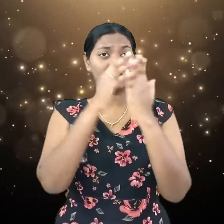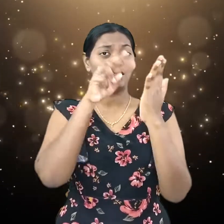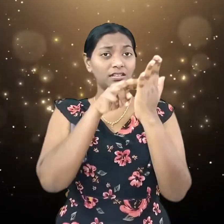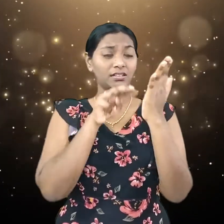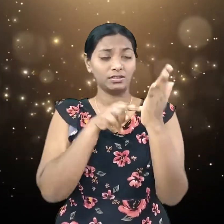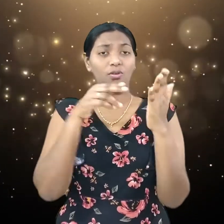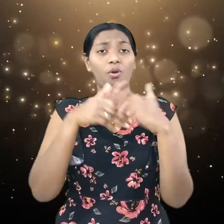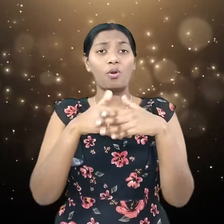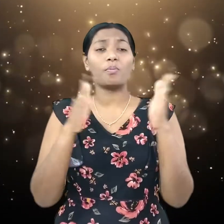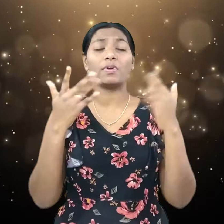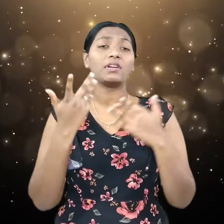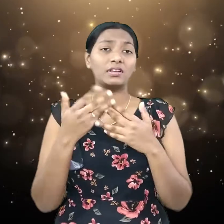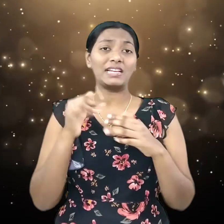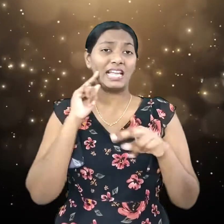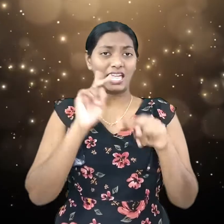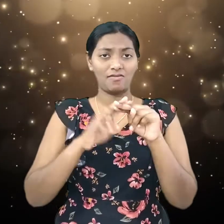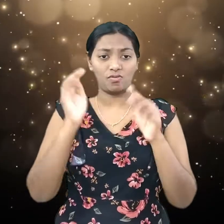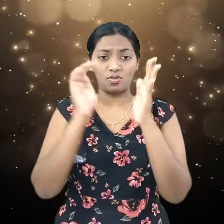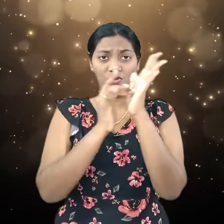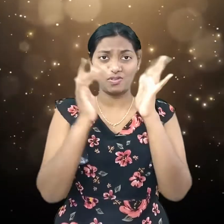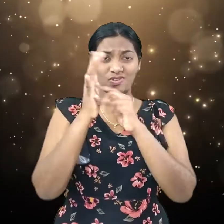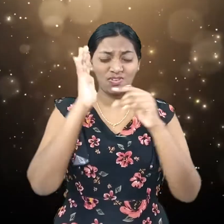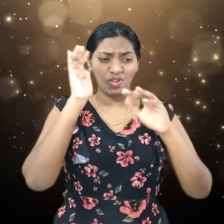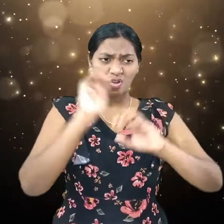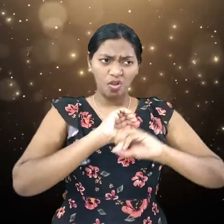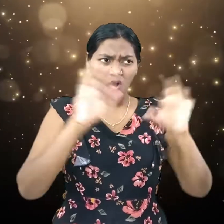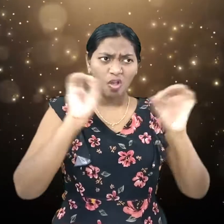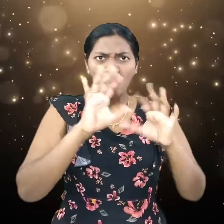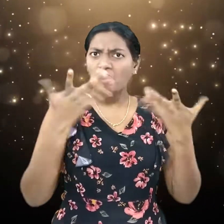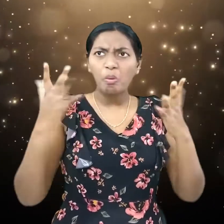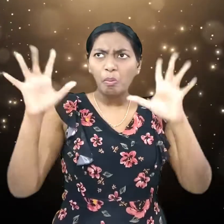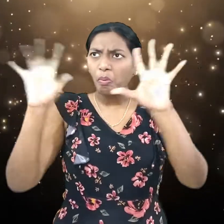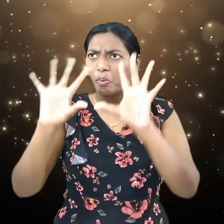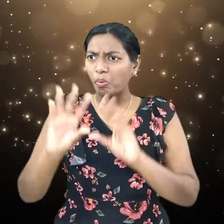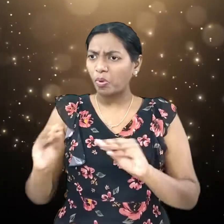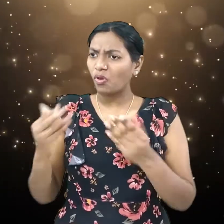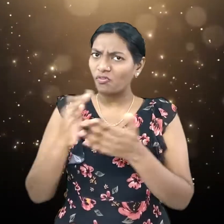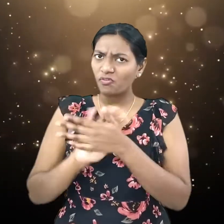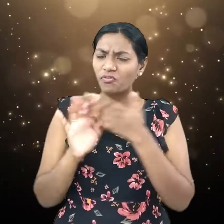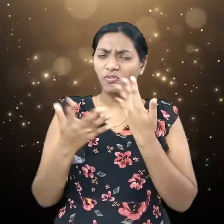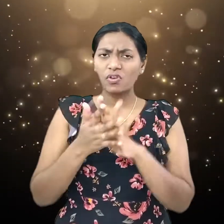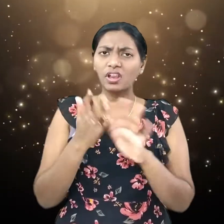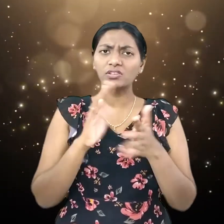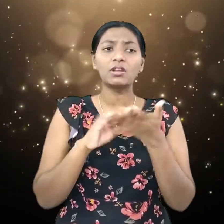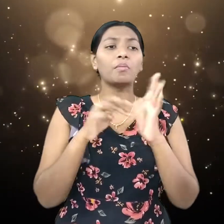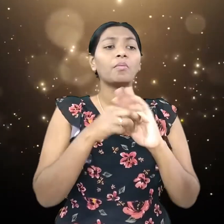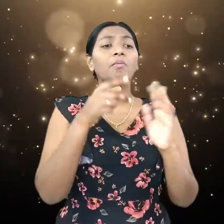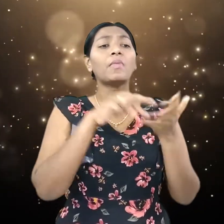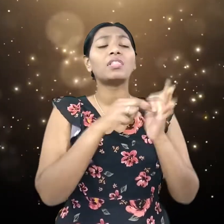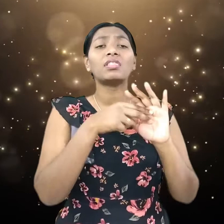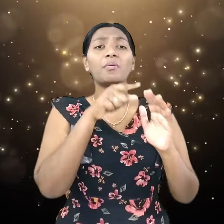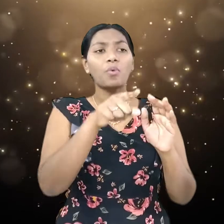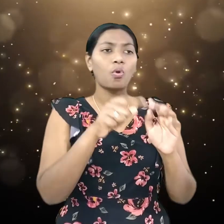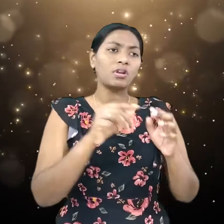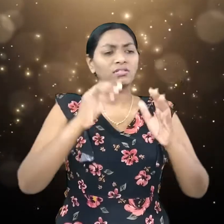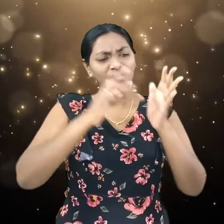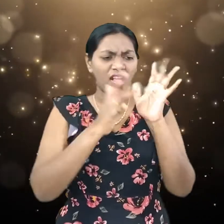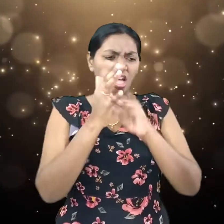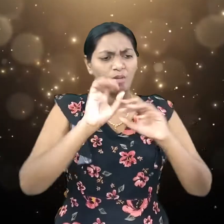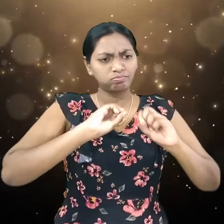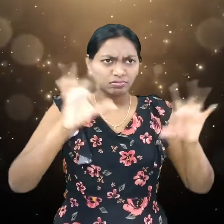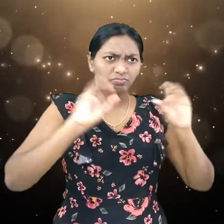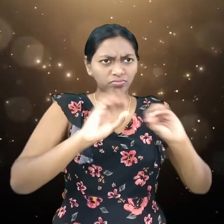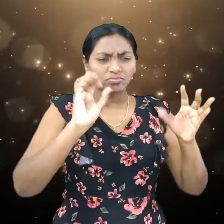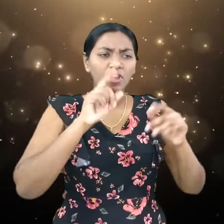2 कुरिन्थियों 4:3-4 वचन कहता है, परंतु यदि हमारे सुसमाचार पर पर्दा पड़ा है तो यह नाश होने वालों के लिए पड़ा है और